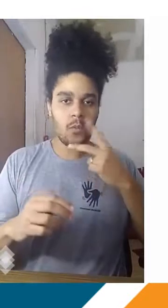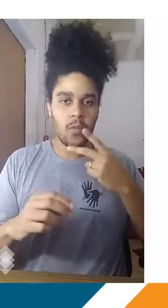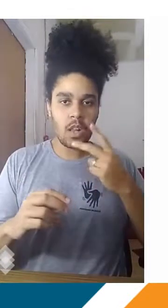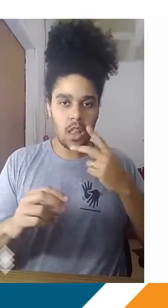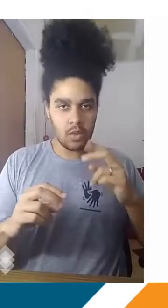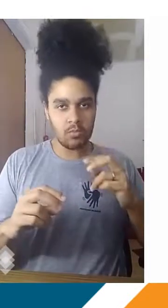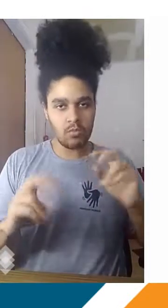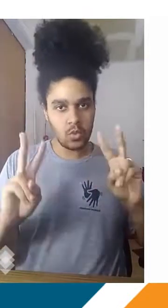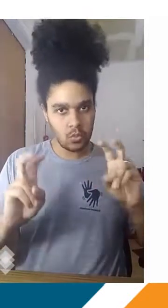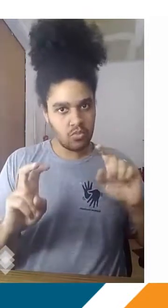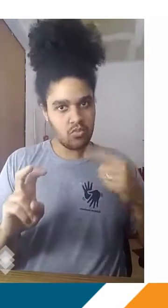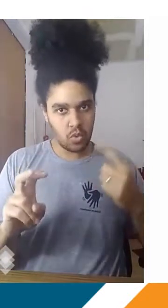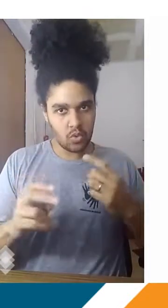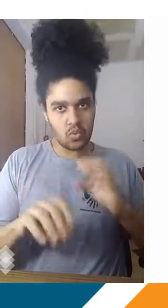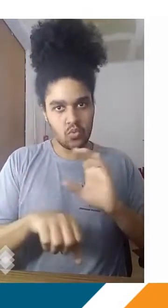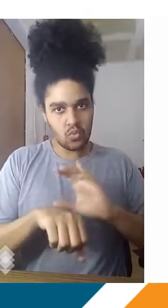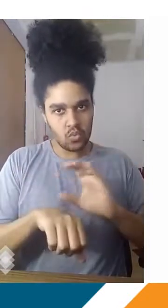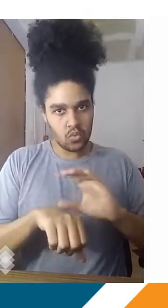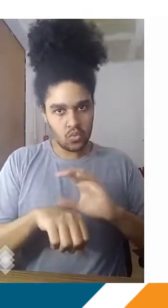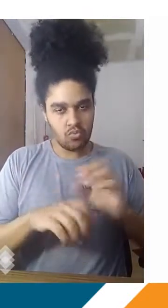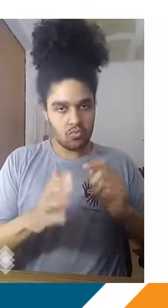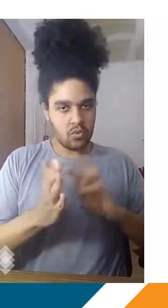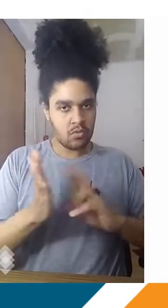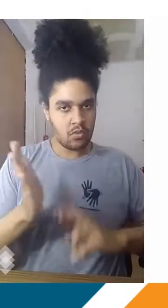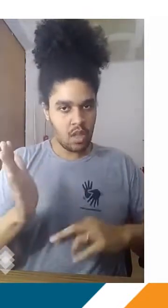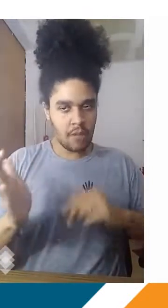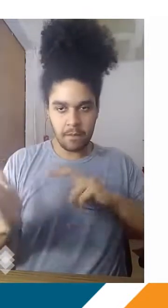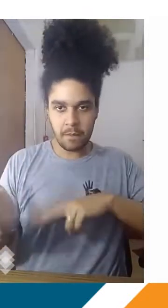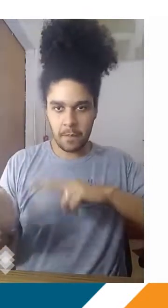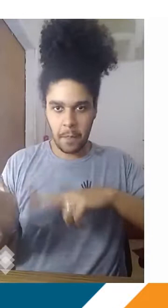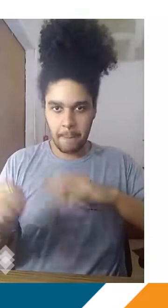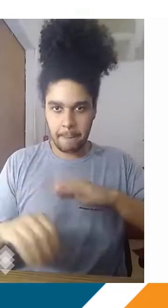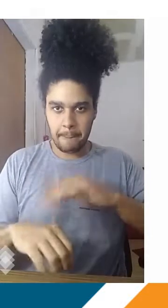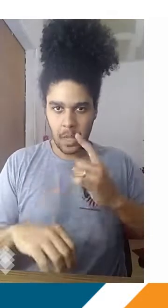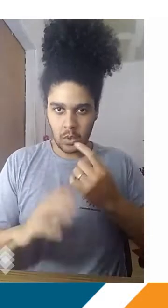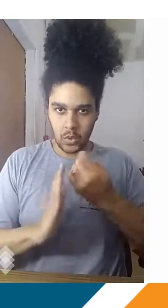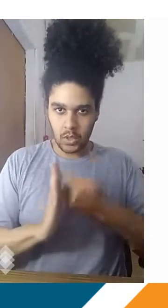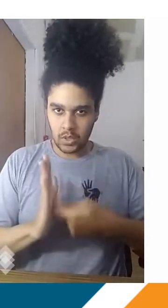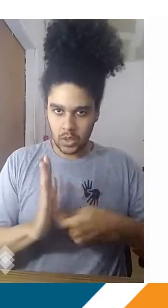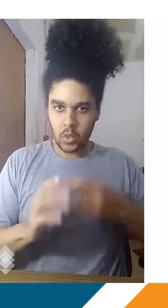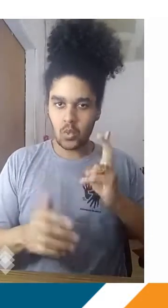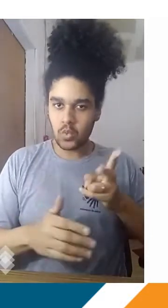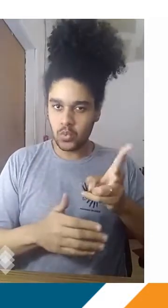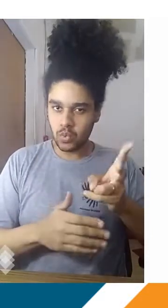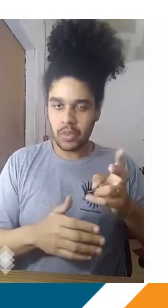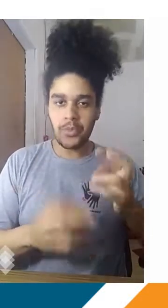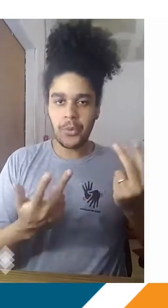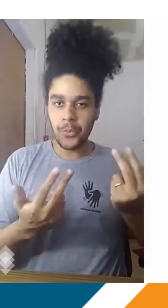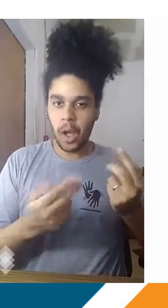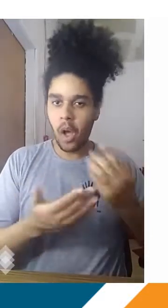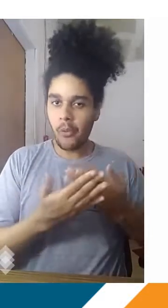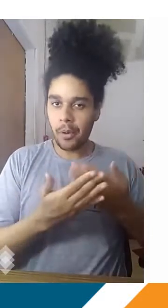falar, dentro do nosso curso de redação, da análise de mais um textinho modelo, continuando aquela que já vinha sendo feita